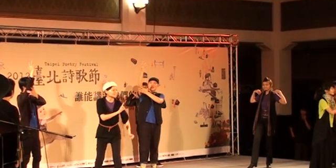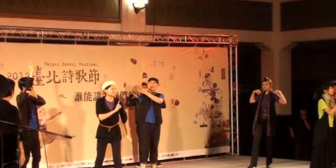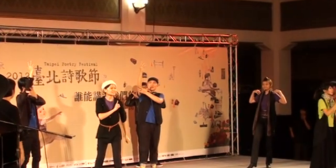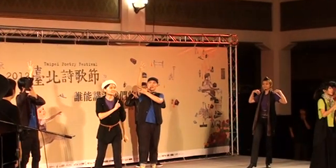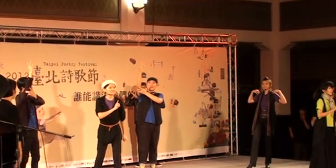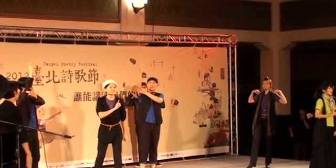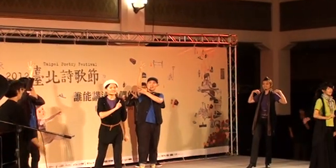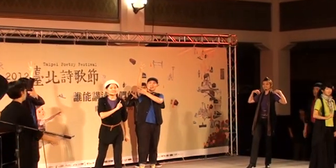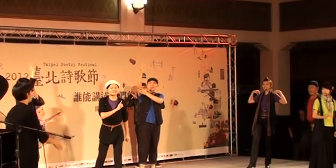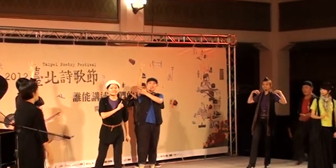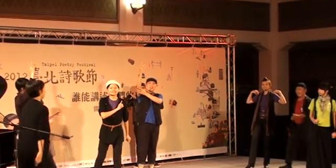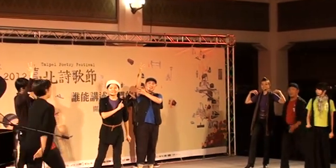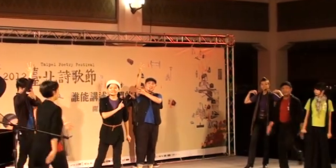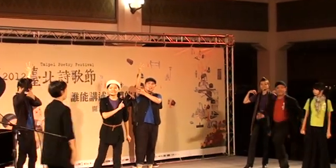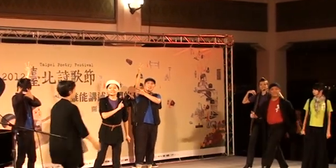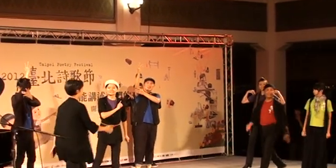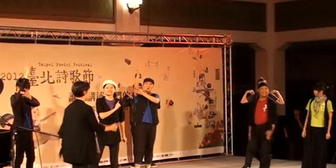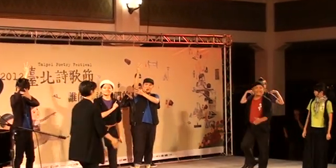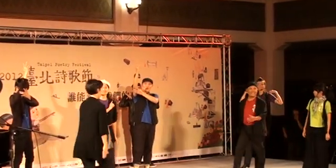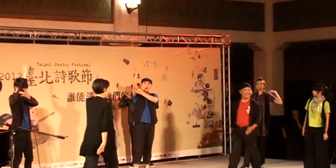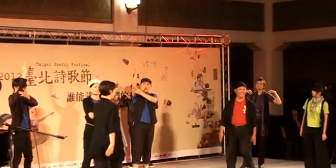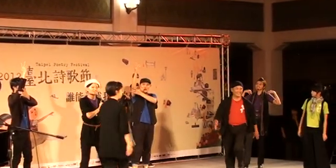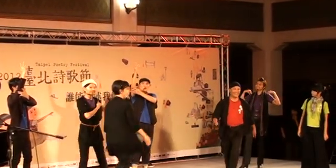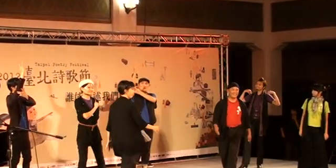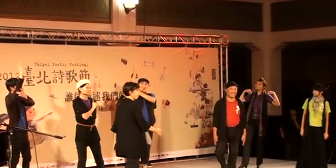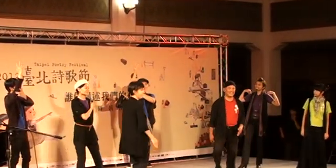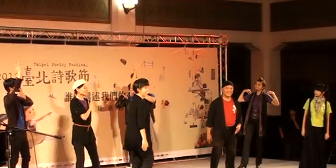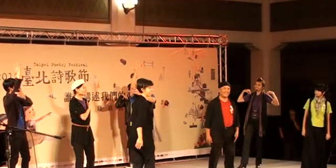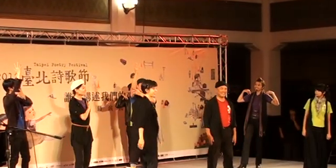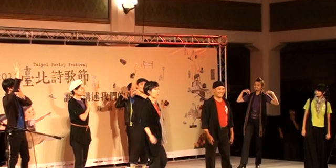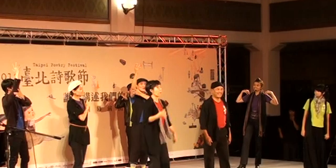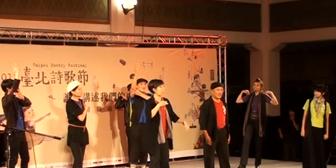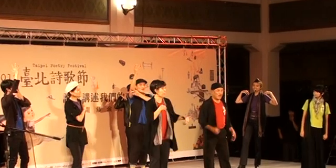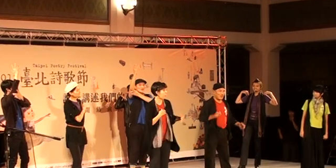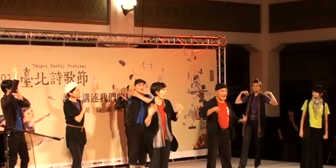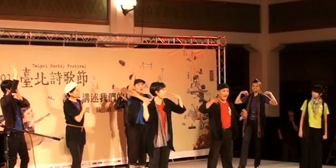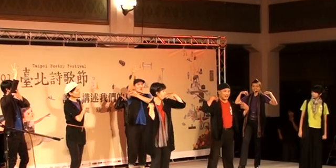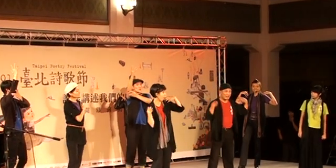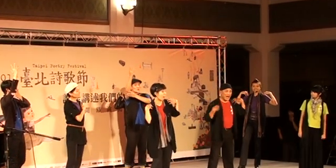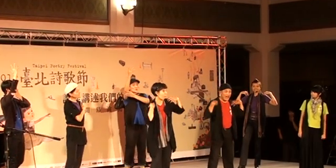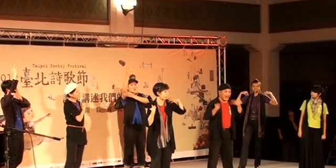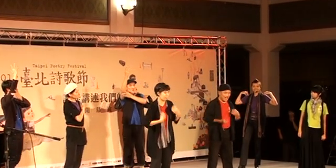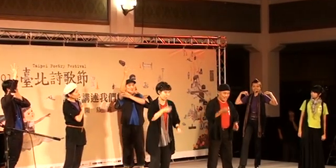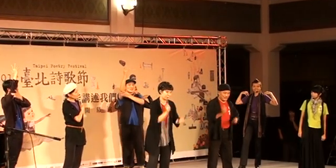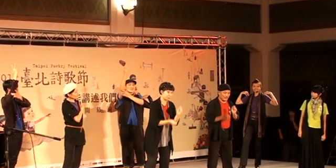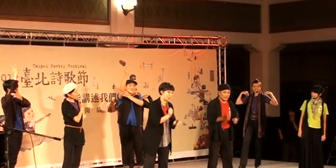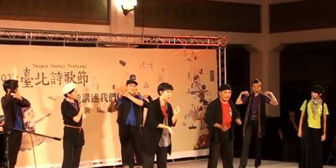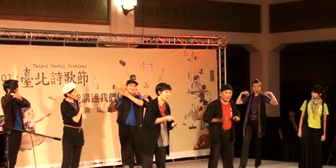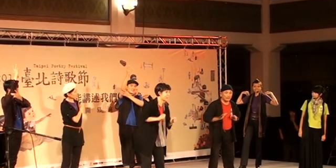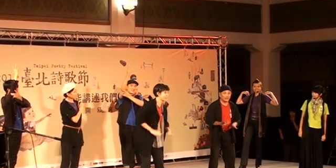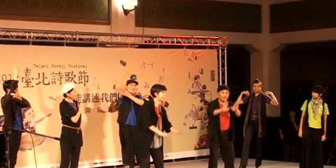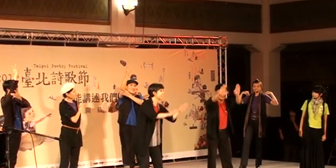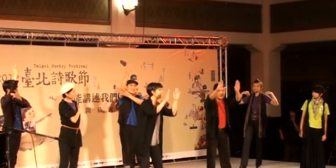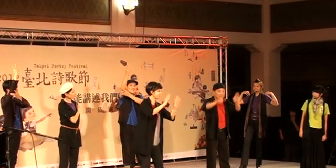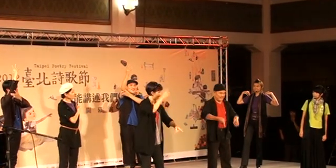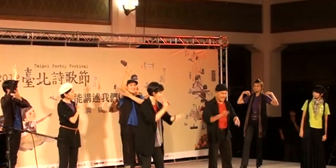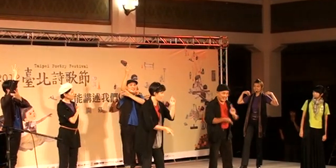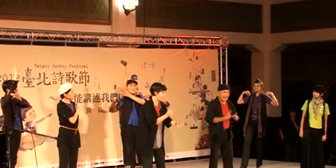自己， 蹦蹦蹦蹦蹦蹦蹦，我忙于雷动行进的步